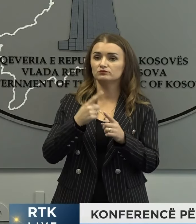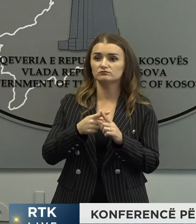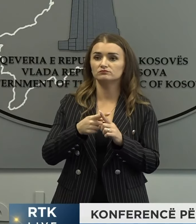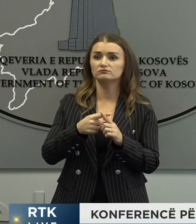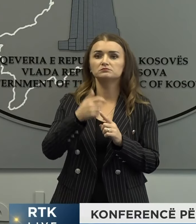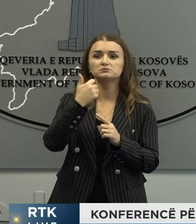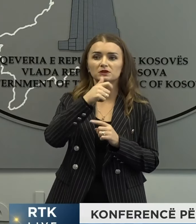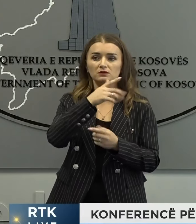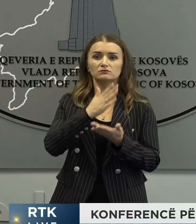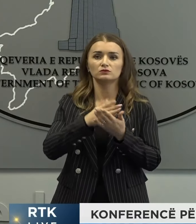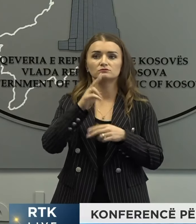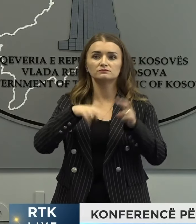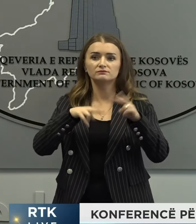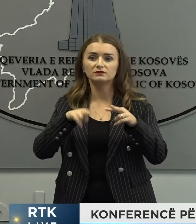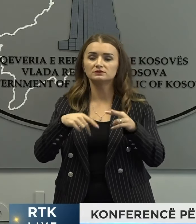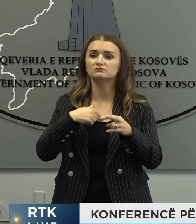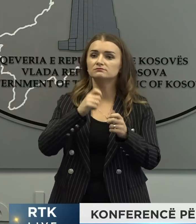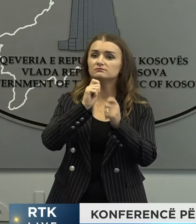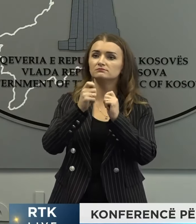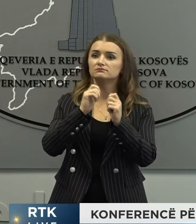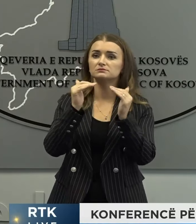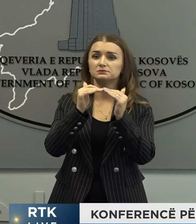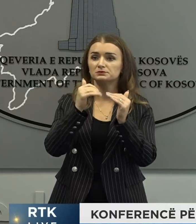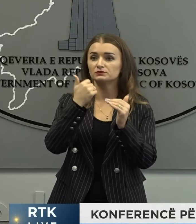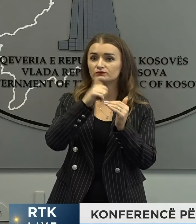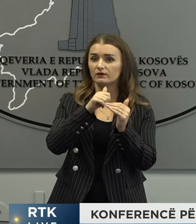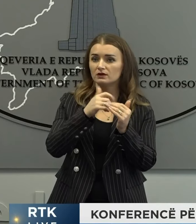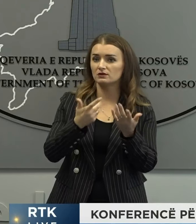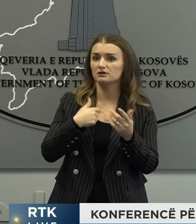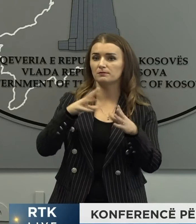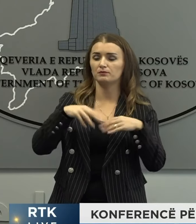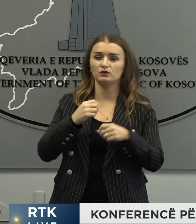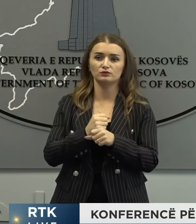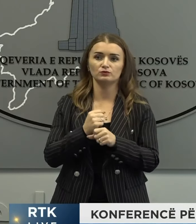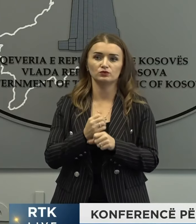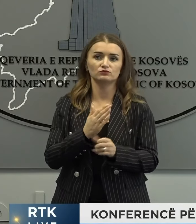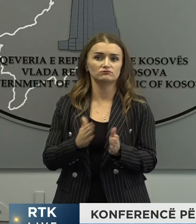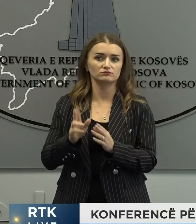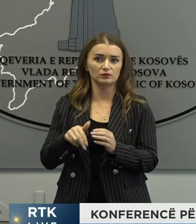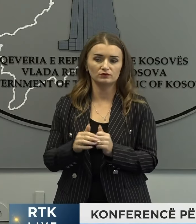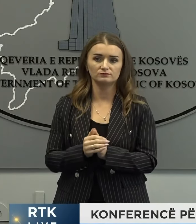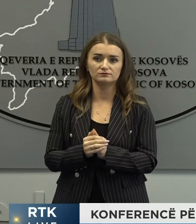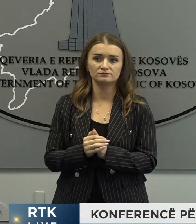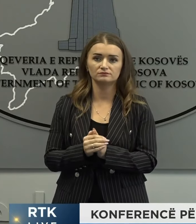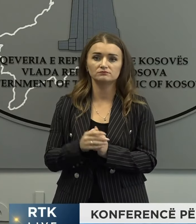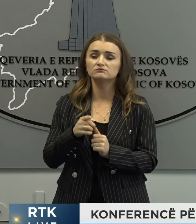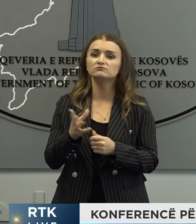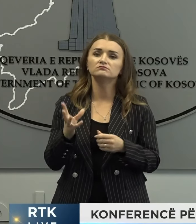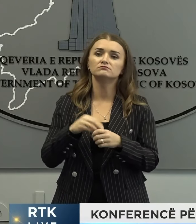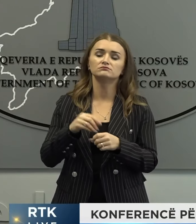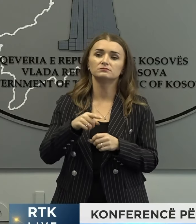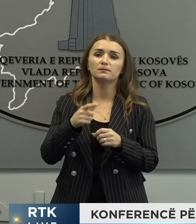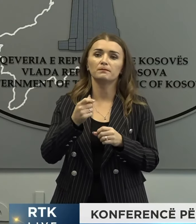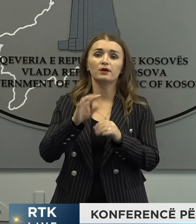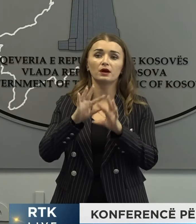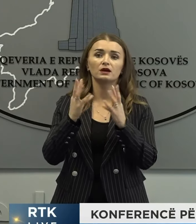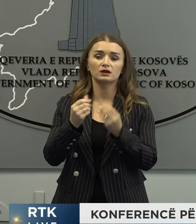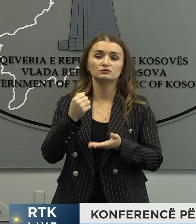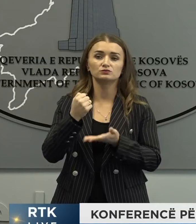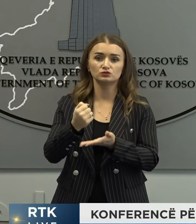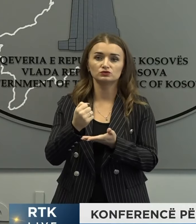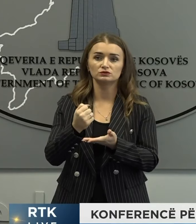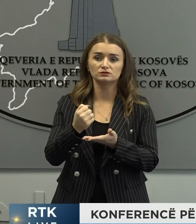reformat për cilat jemi dakorduar me Komisionin Evropian. Nga kjo shumë, rreth 1/3 apo diku 253.3 milion euro